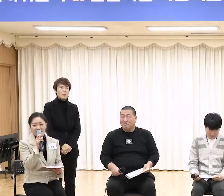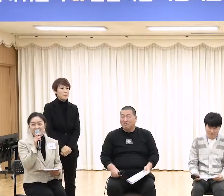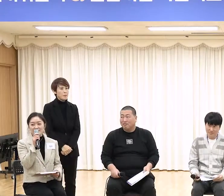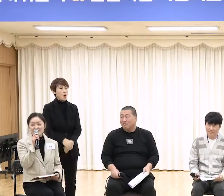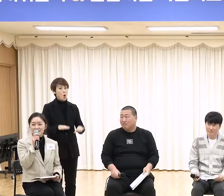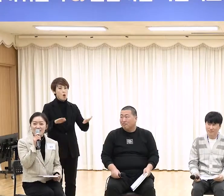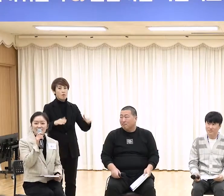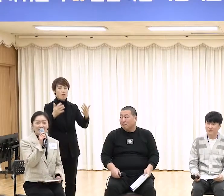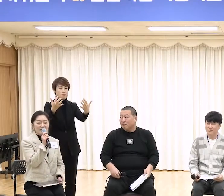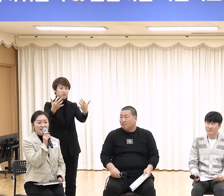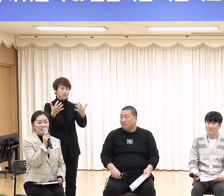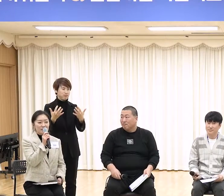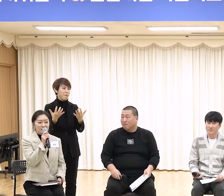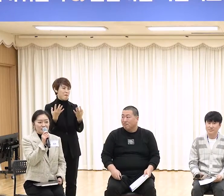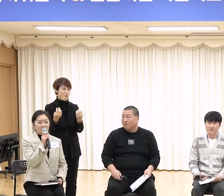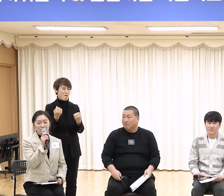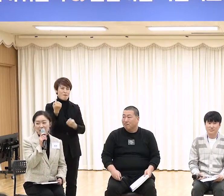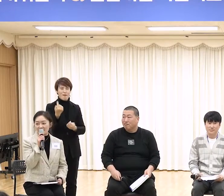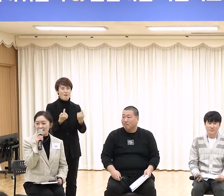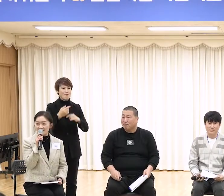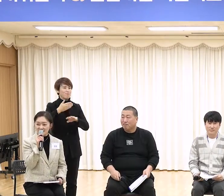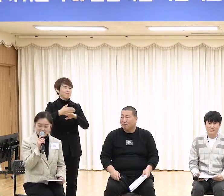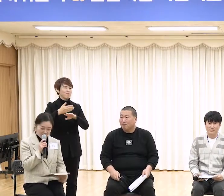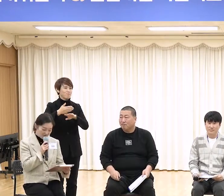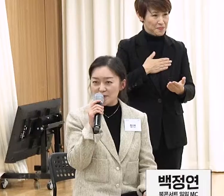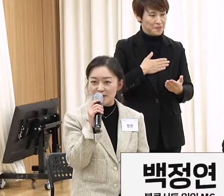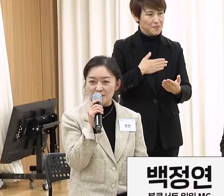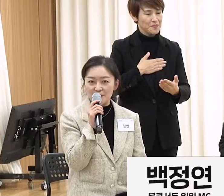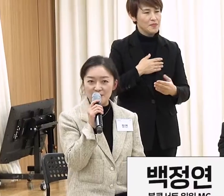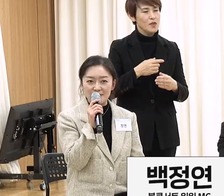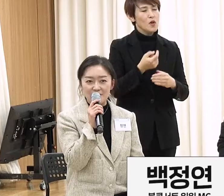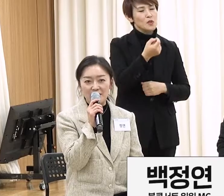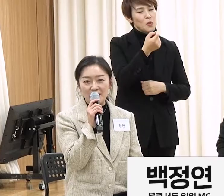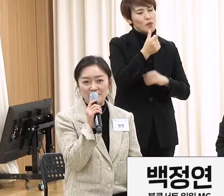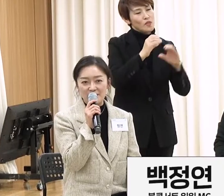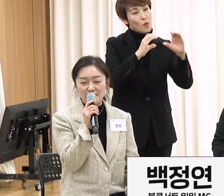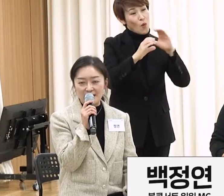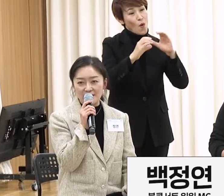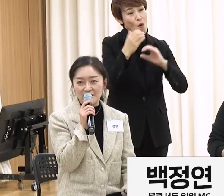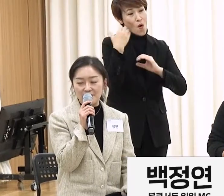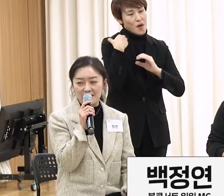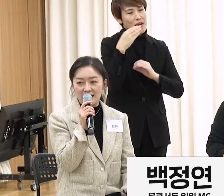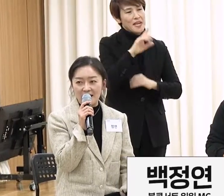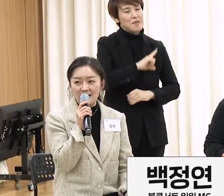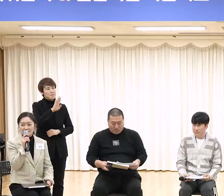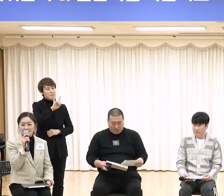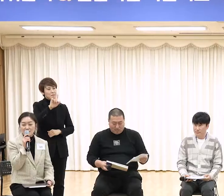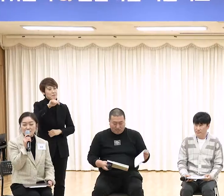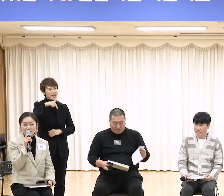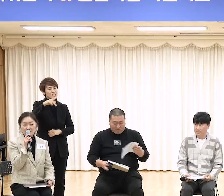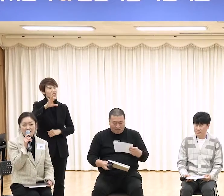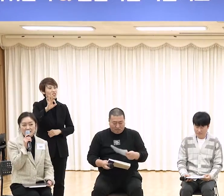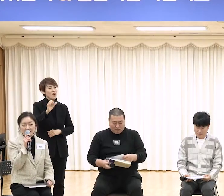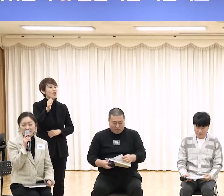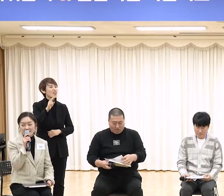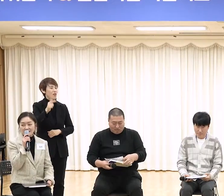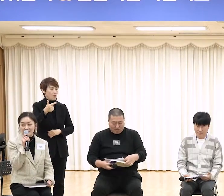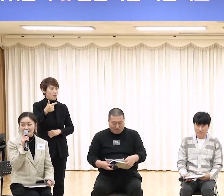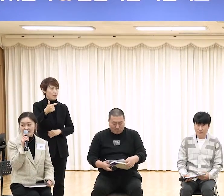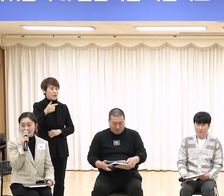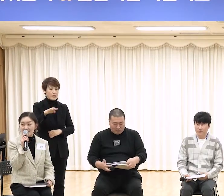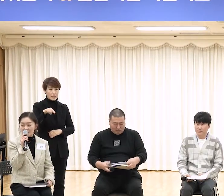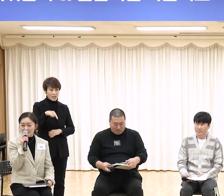자, 오늘 많은 분들이 귀한 시간 내서 와주셔서 너무 감사드리고요. 소소한 소통을 운영하고 있는 백정현입니다. 저희 소소한 소통이